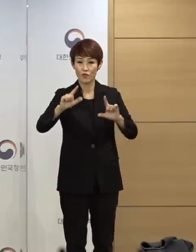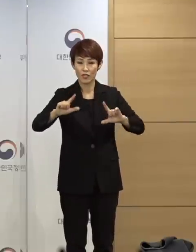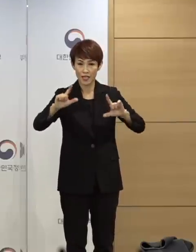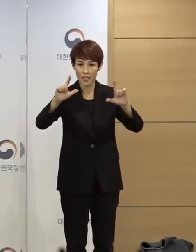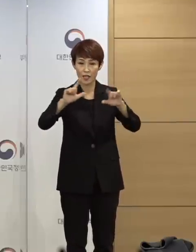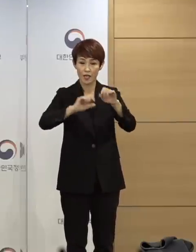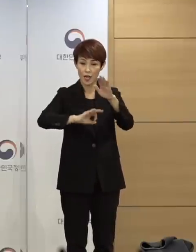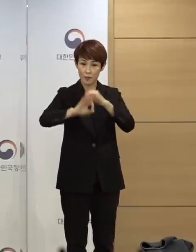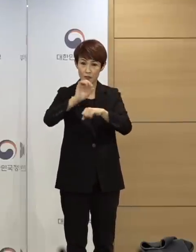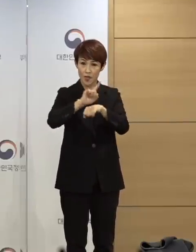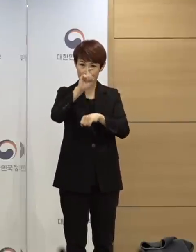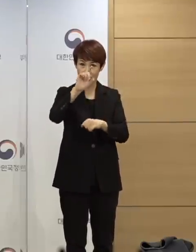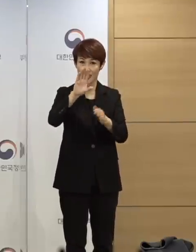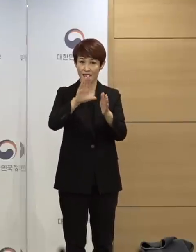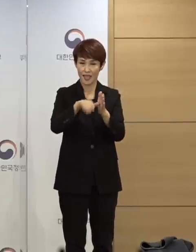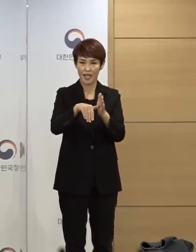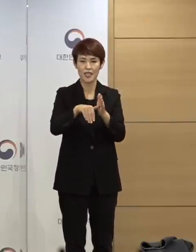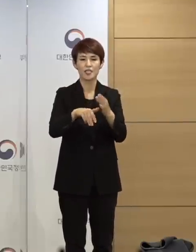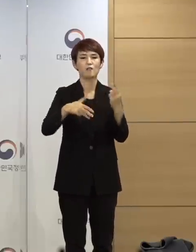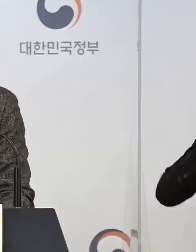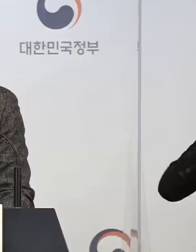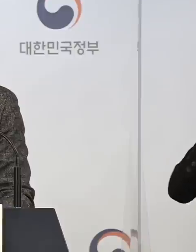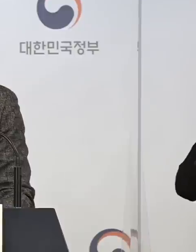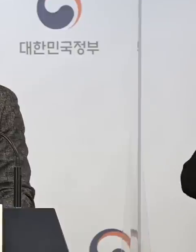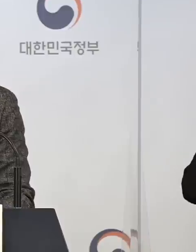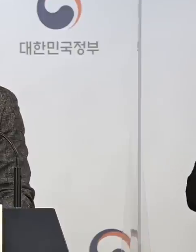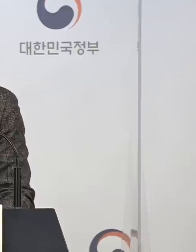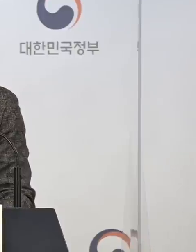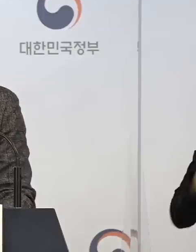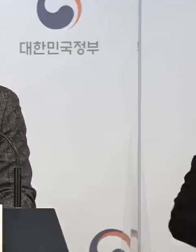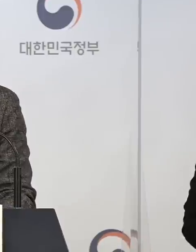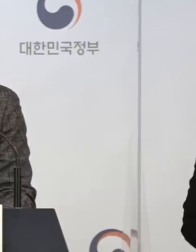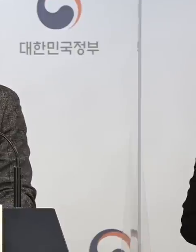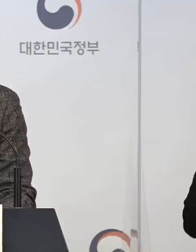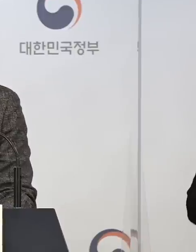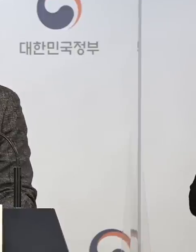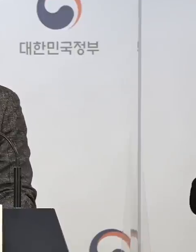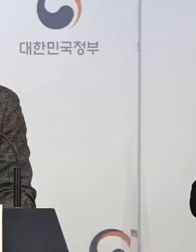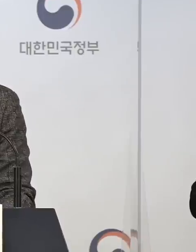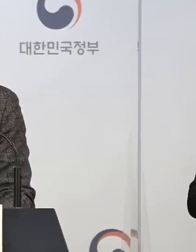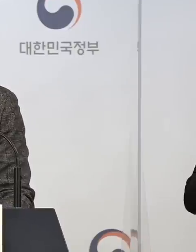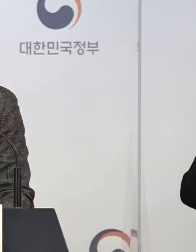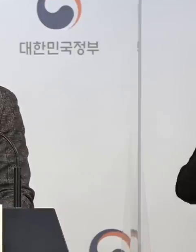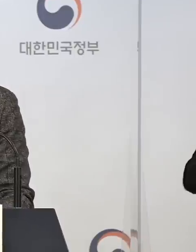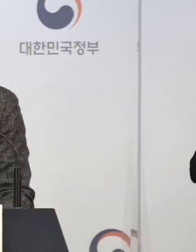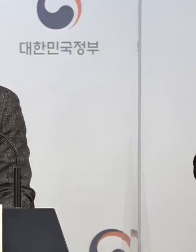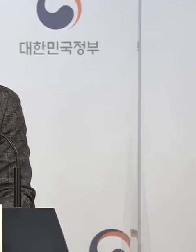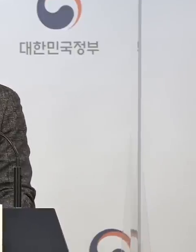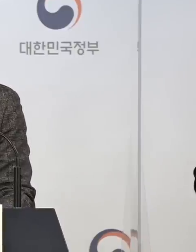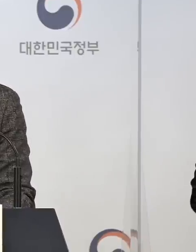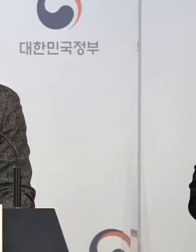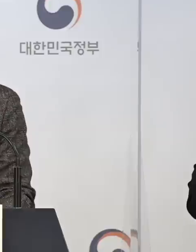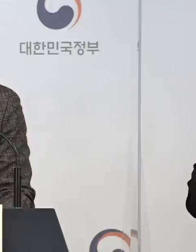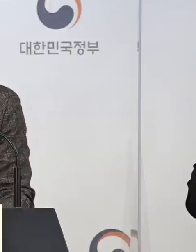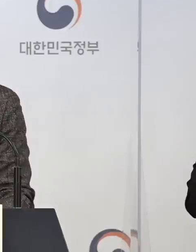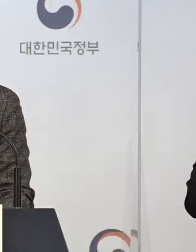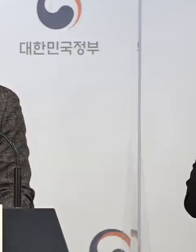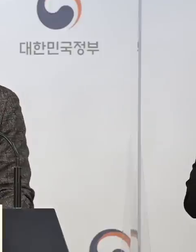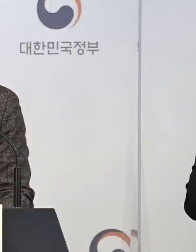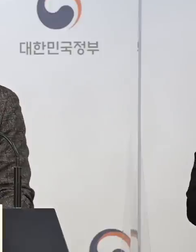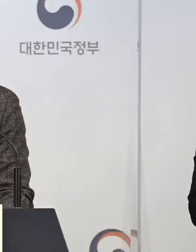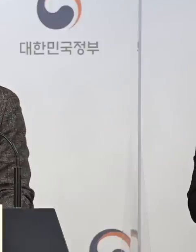6분경 마지막 3차 기동을 수행하였습니다. 이후 궤도 분석 결과 최종적으로